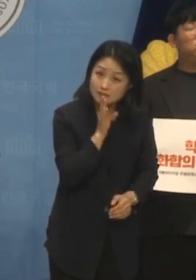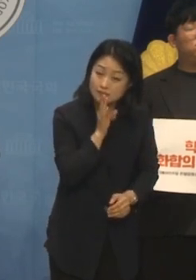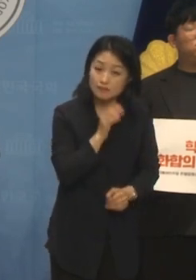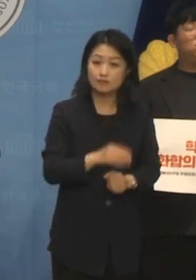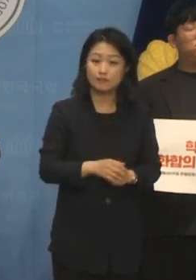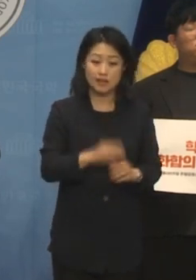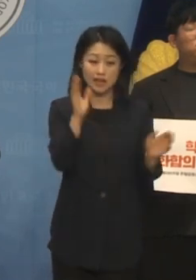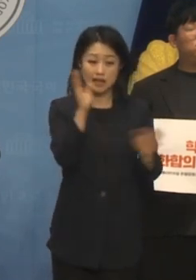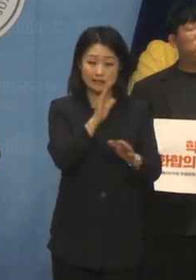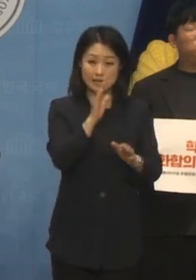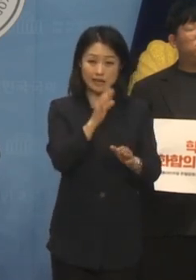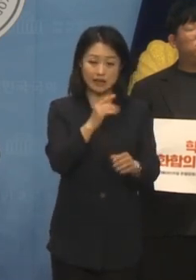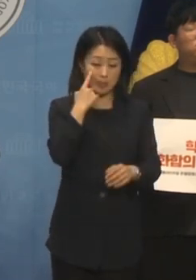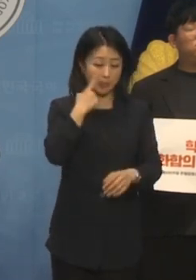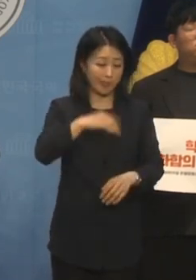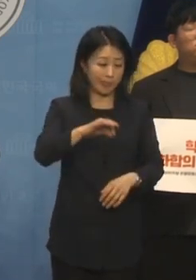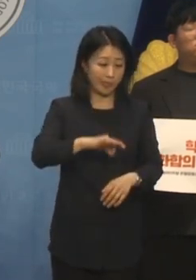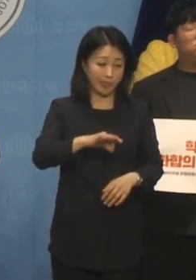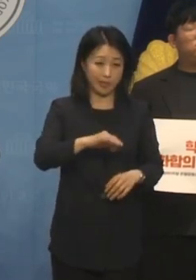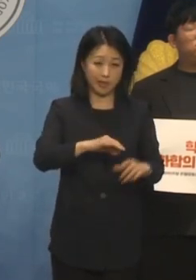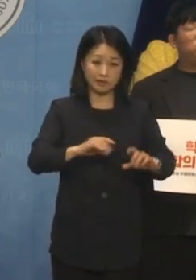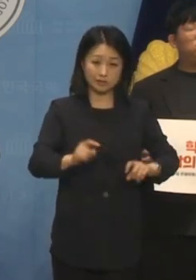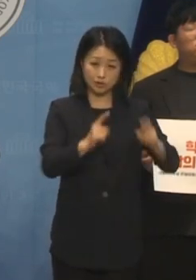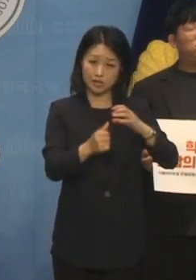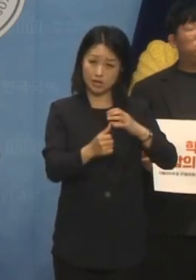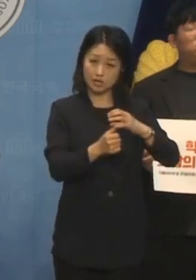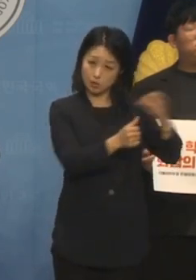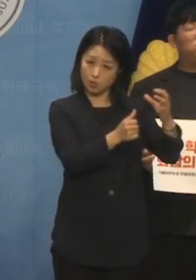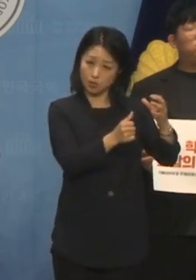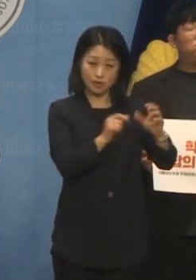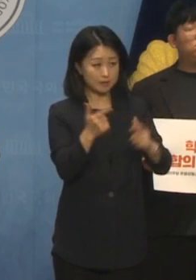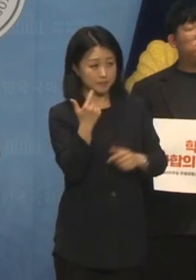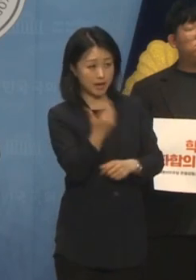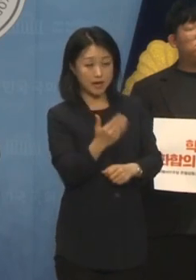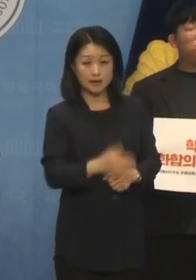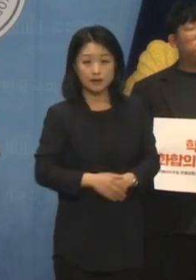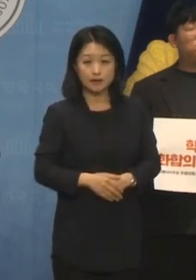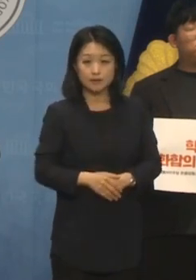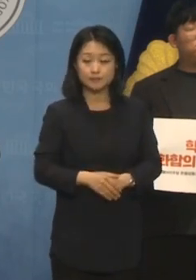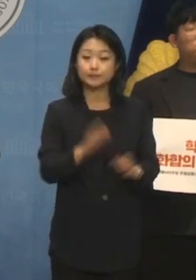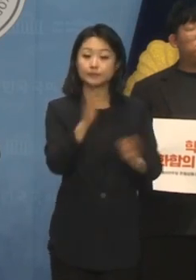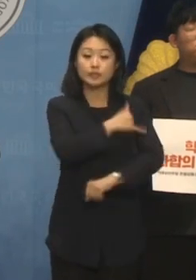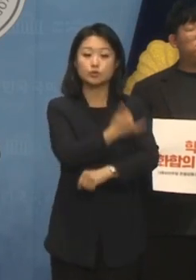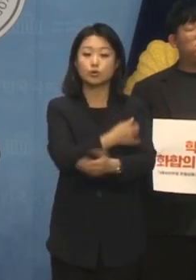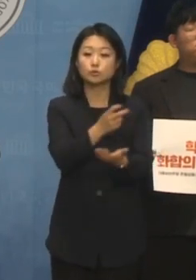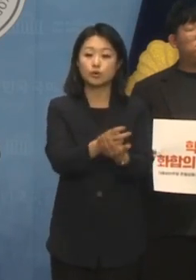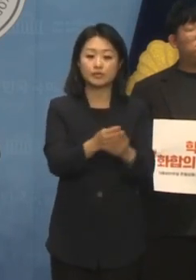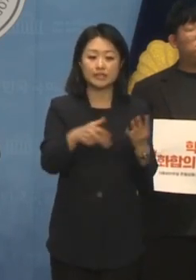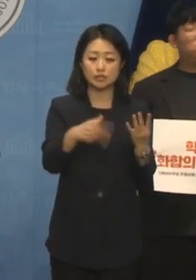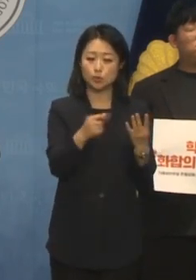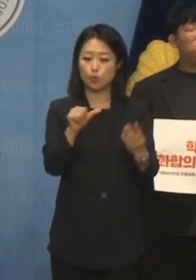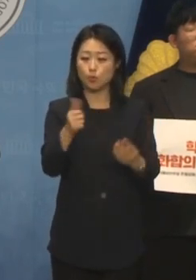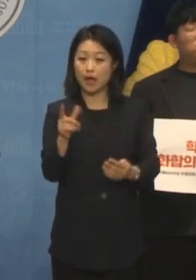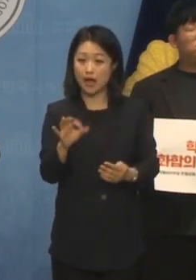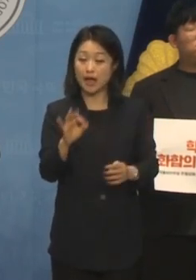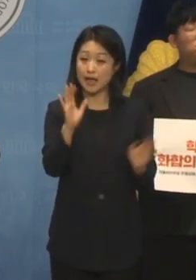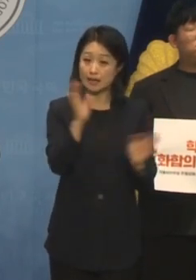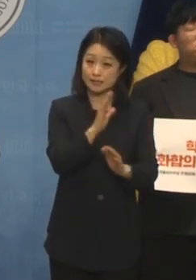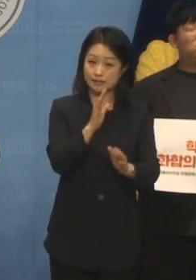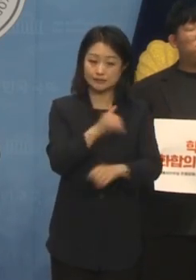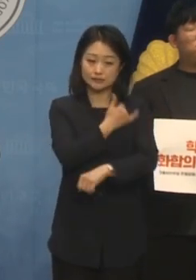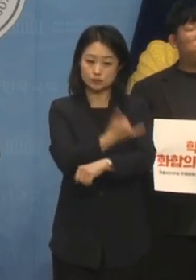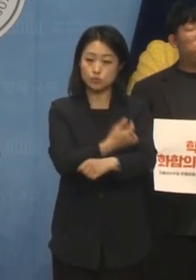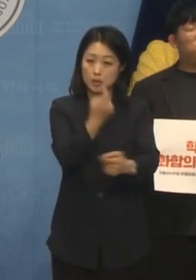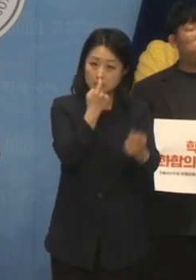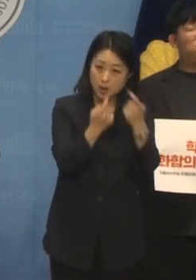만만한 학생들을 정쟁의 수단으로 이용하고 싶은 것 아닙니까? 학생인권조례 4조 5항, 학생은 인권을